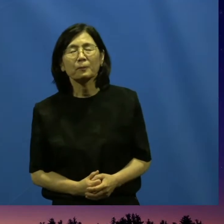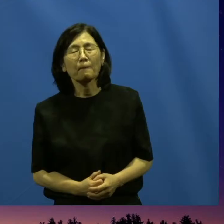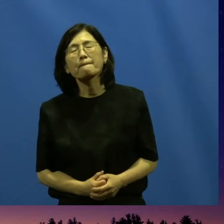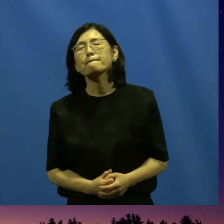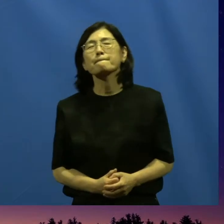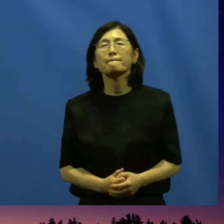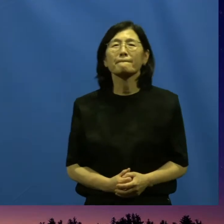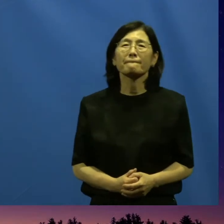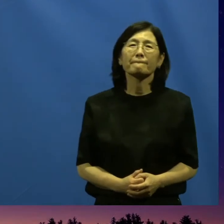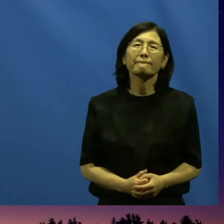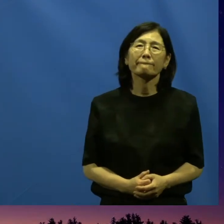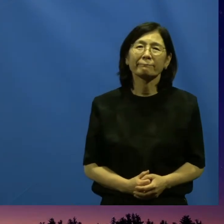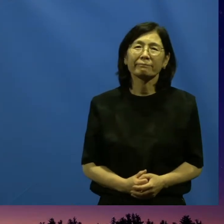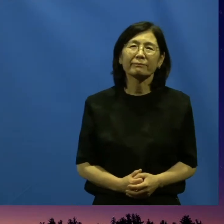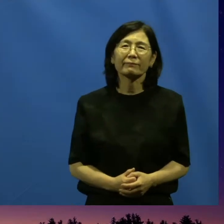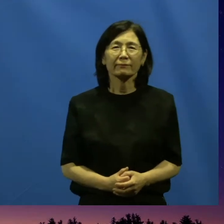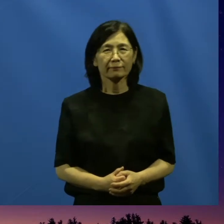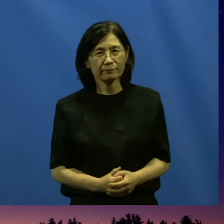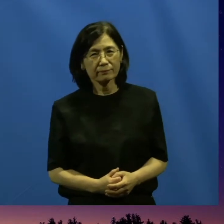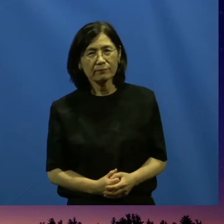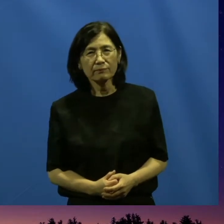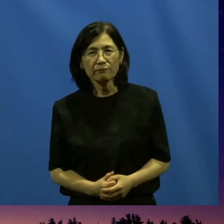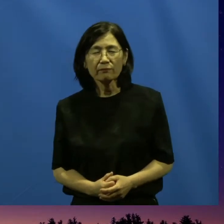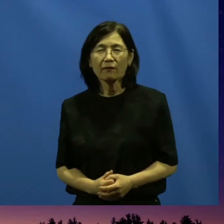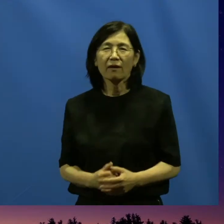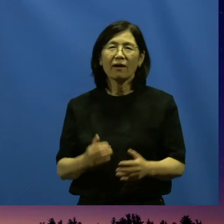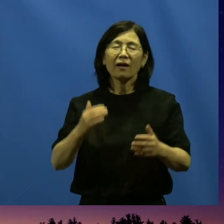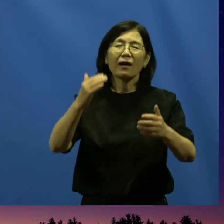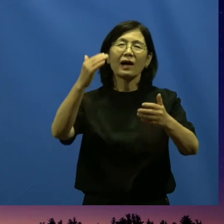하나님은 우리의 피난처가 되시며